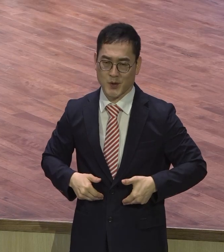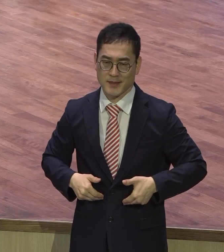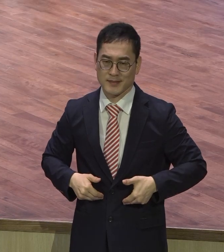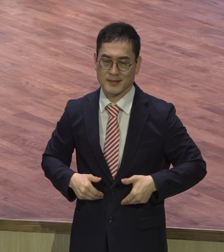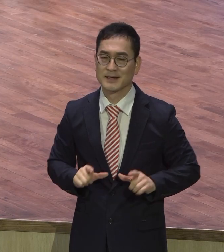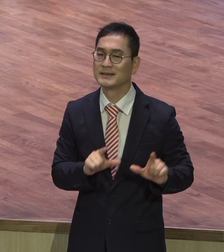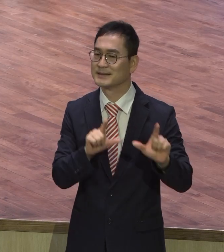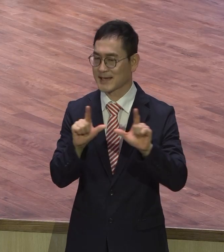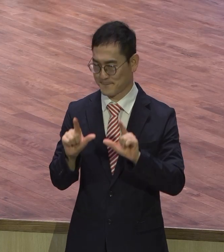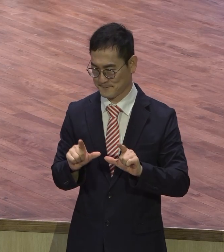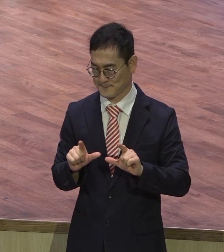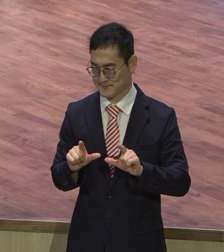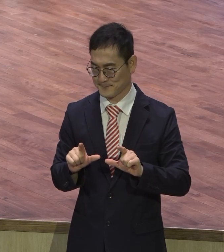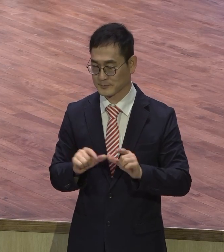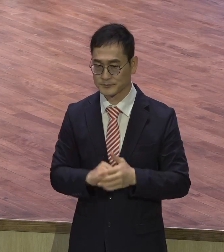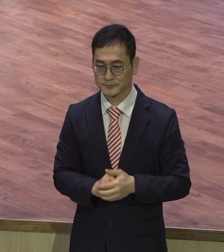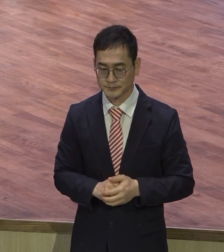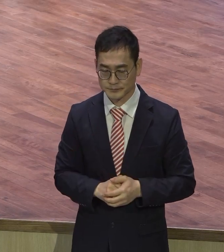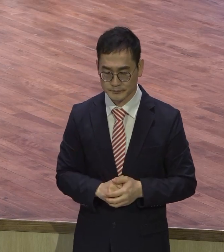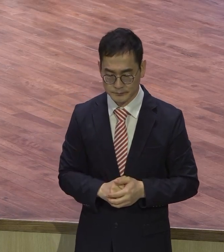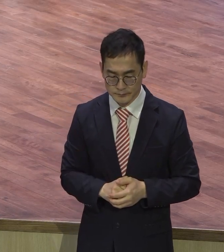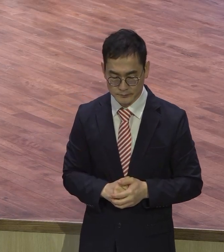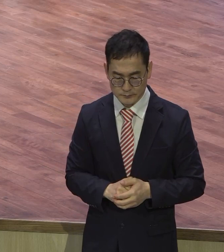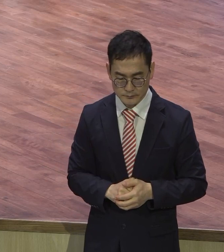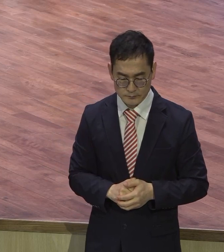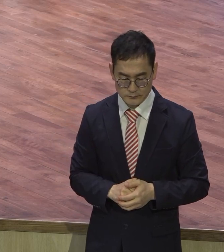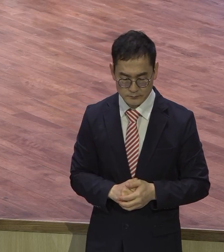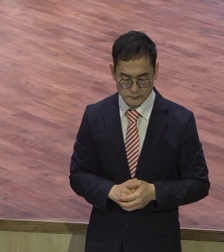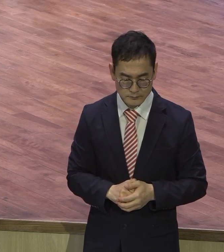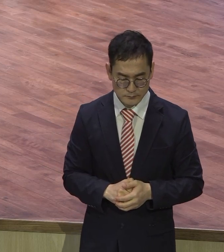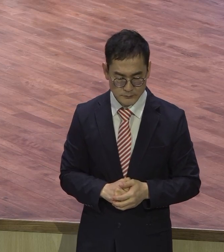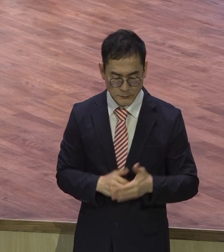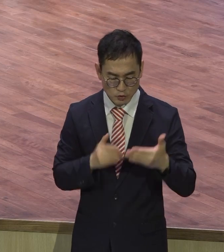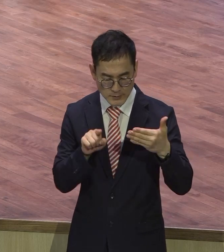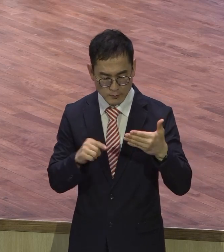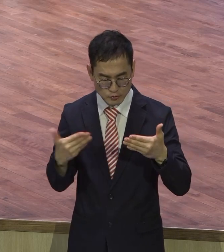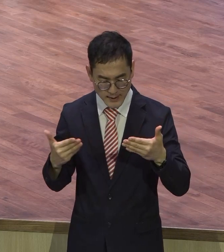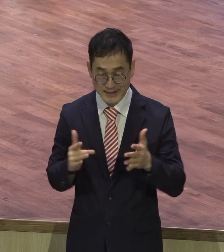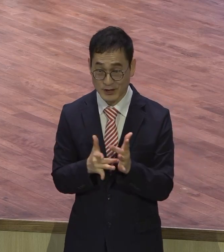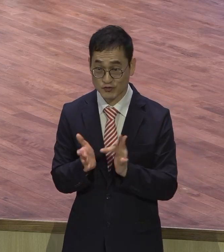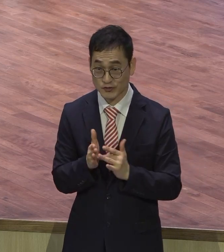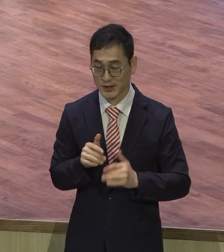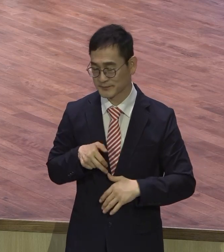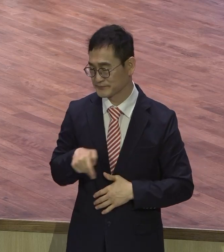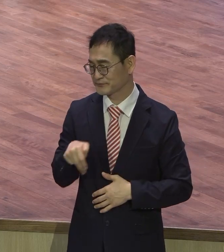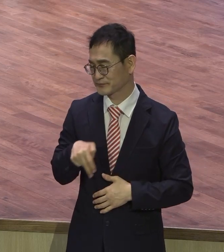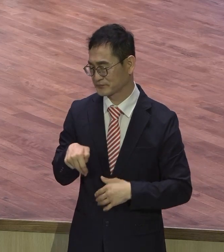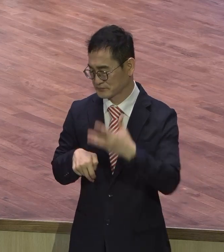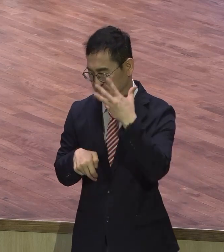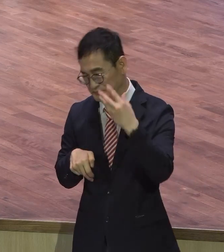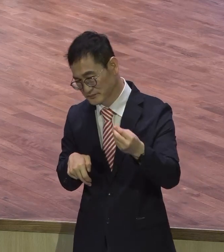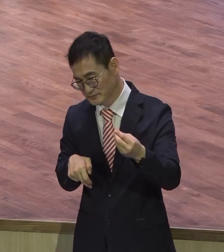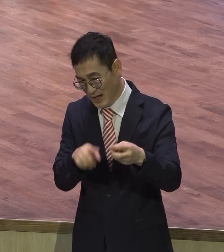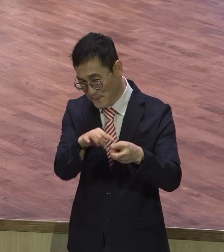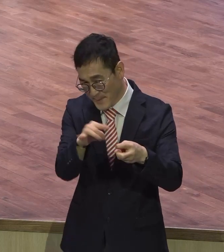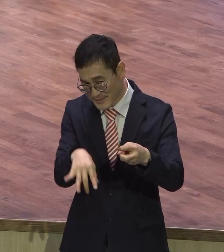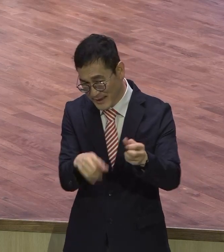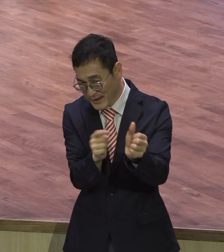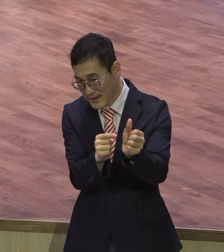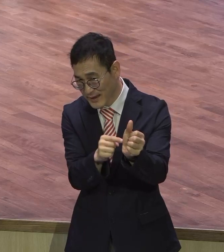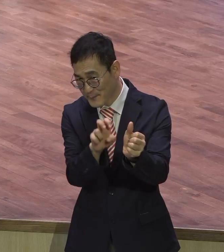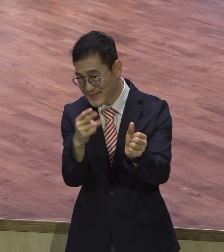구절을 봅니다. 예수께서 그곳을 떠나 지나가시다가 마테라 하는 사람이 세관에 앉아있는